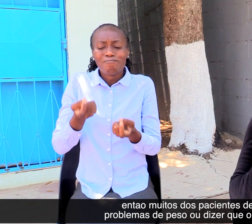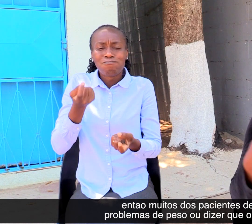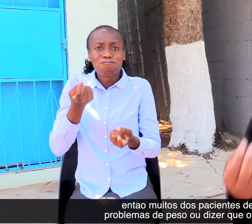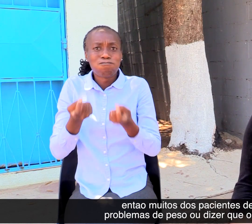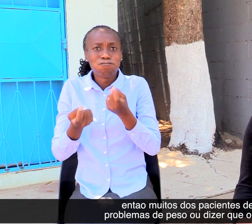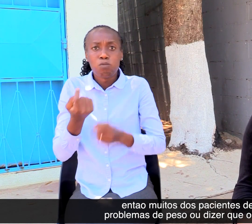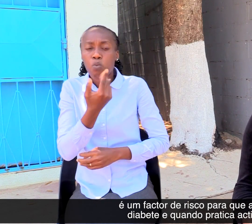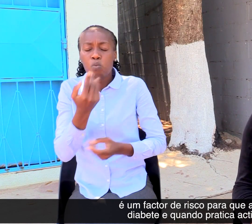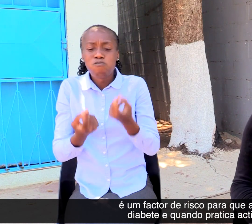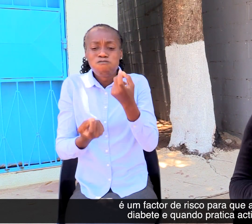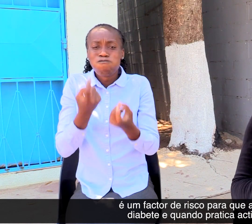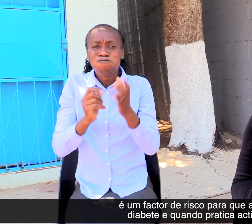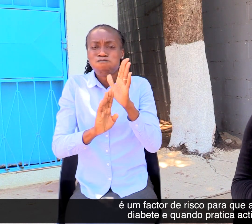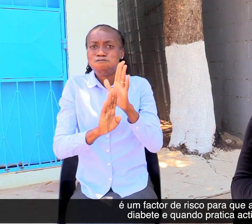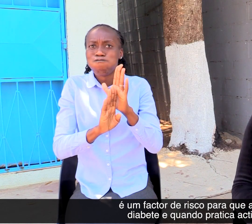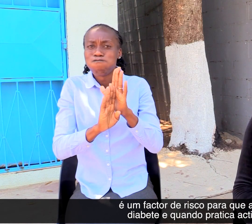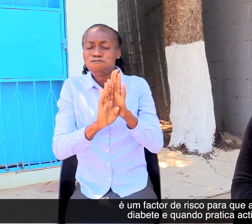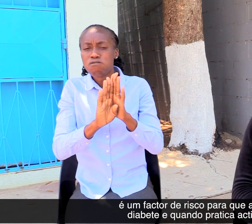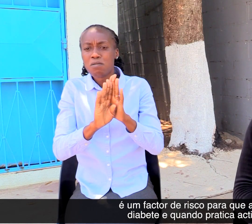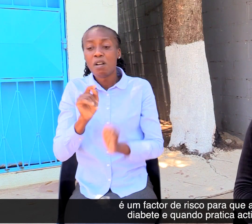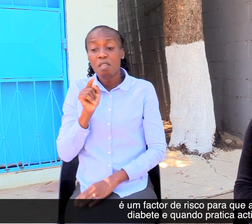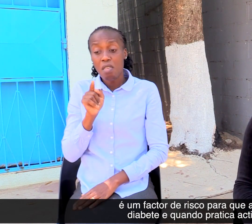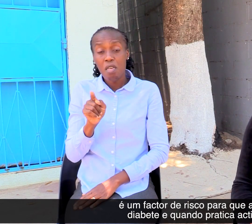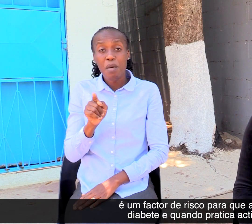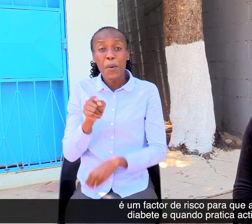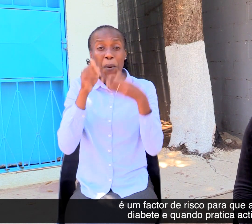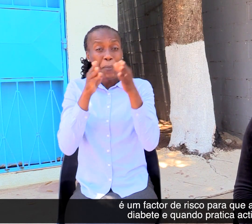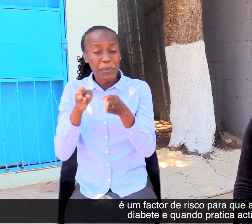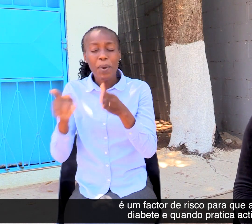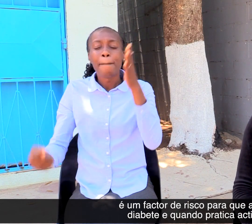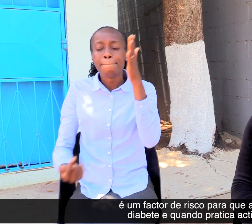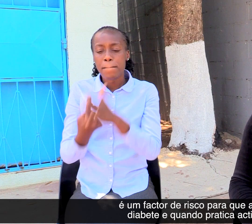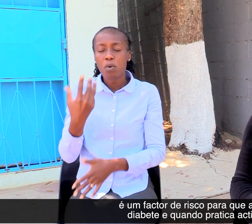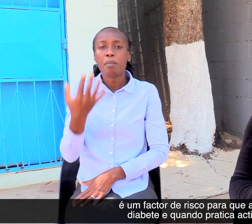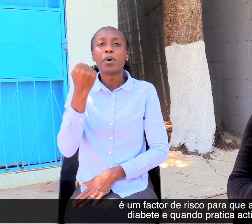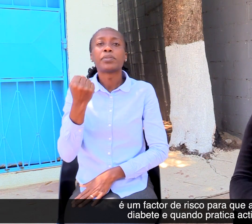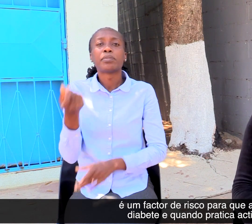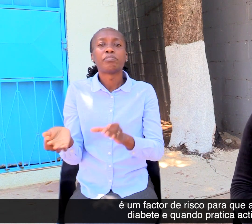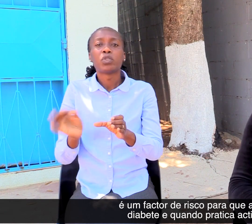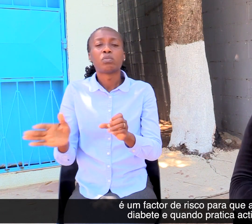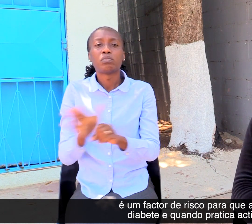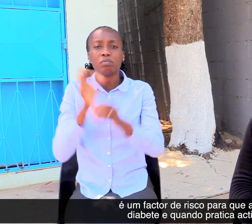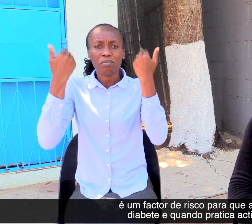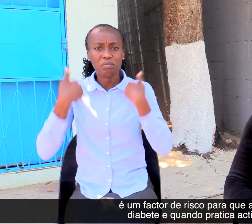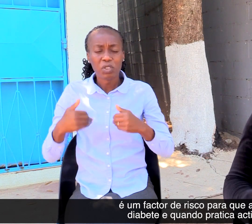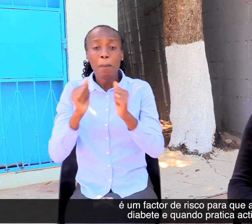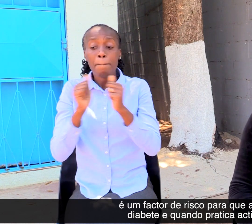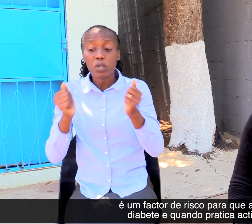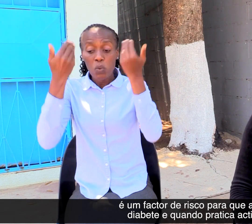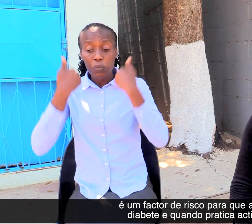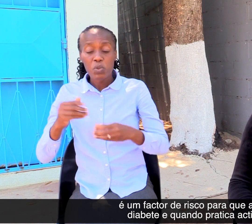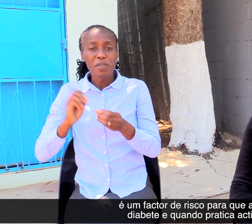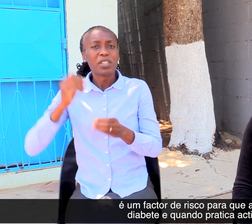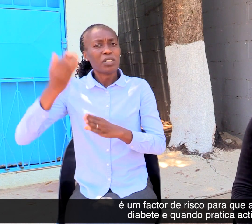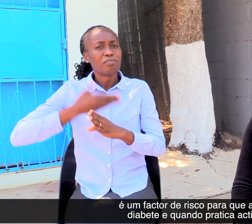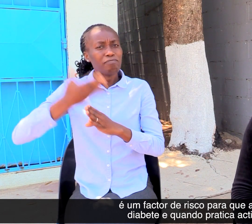o aumento de peso é um fator de risco para que a pessoa tenha diabetes. Então, quando a pessoa pratica, já é doente e